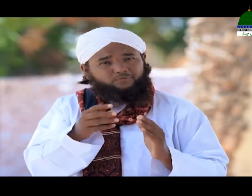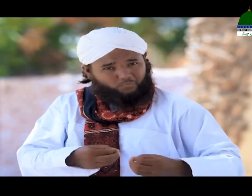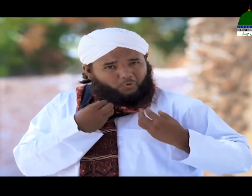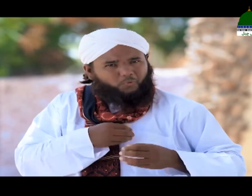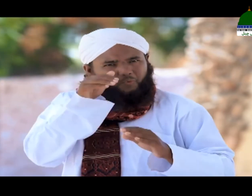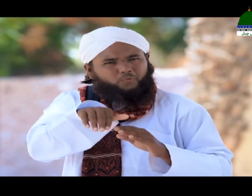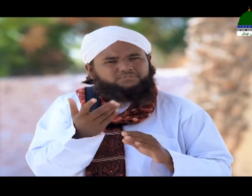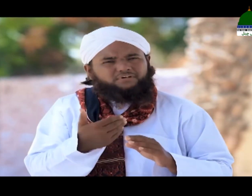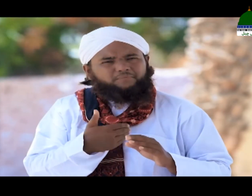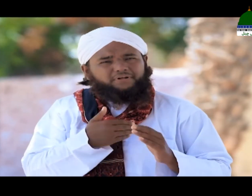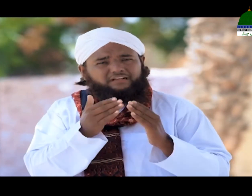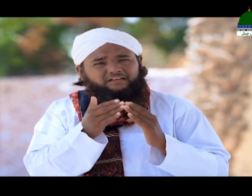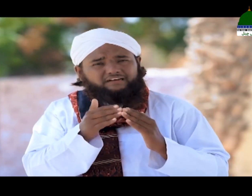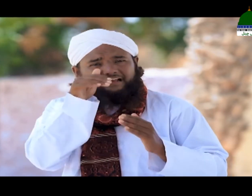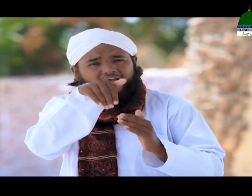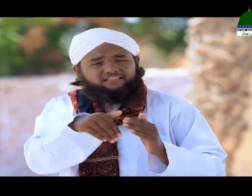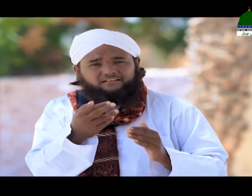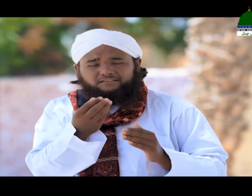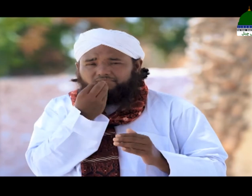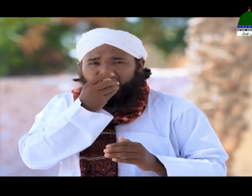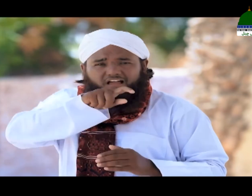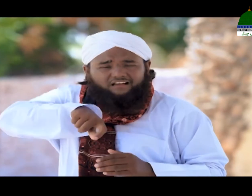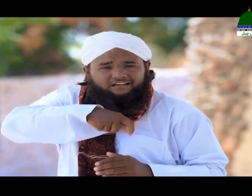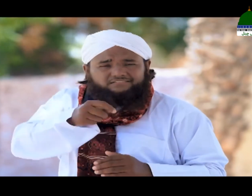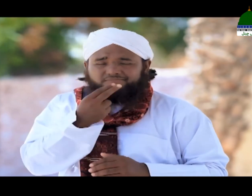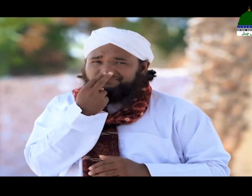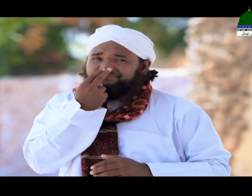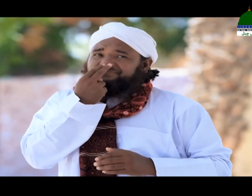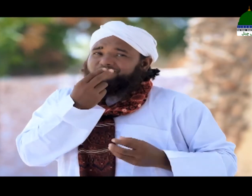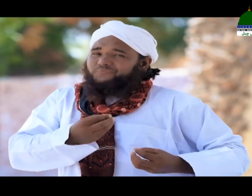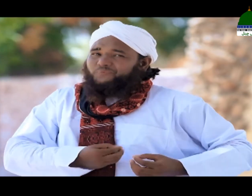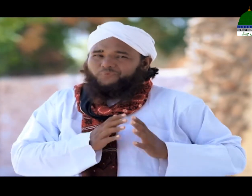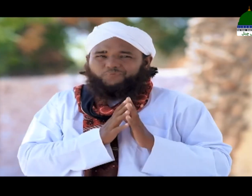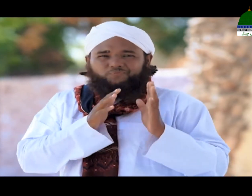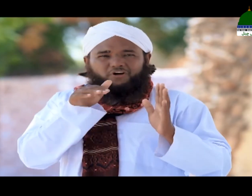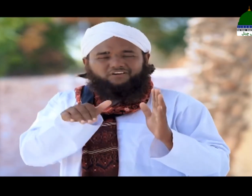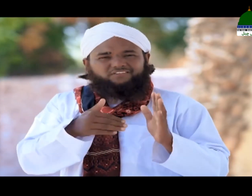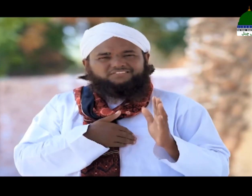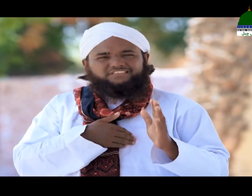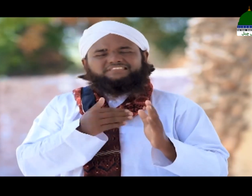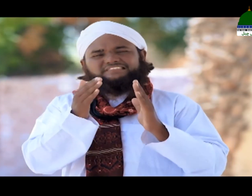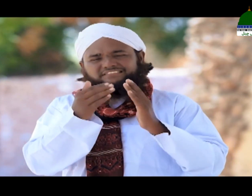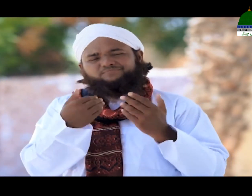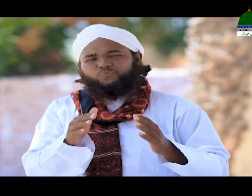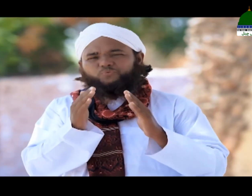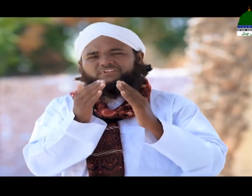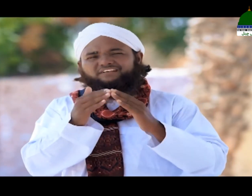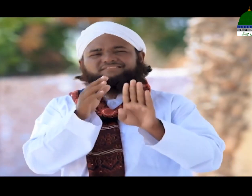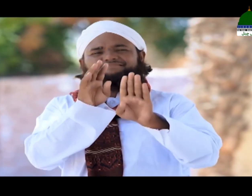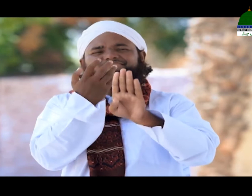ہوں اور میرے گھر سے کھانے کی خوشبو آ رہی ہے۔ بہرحال اس نے دروازہ کھٹکھٹایا تو